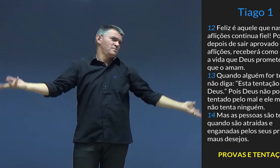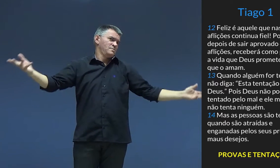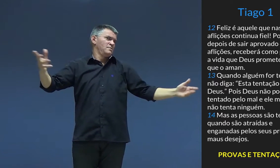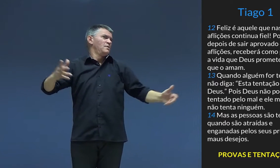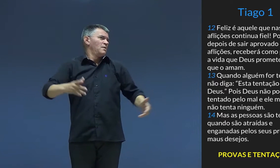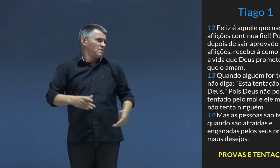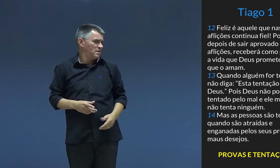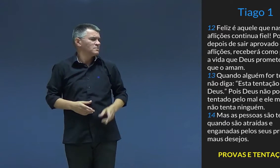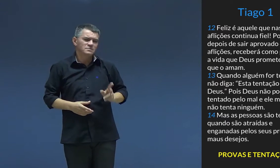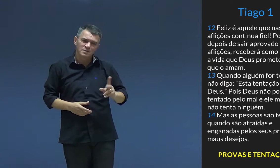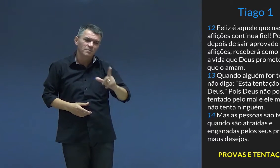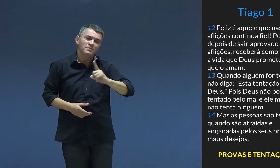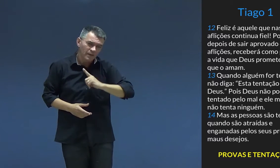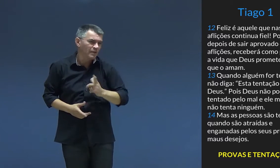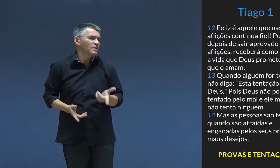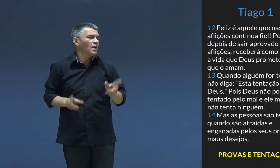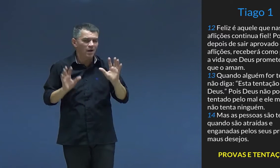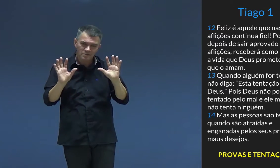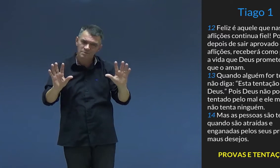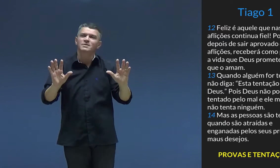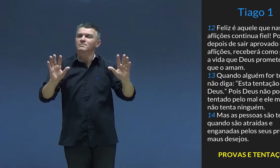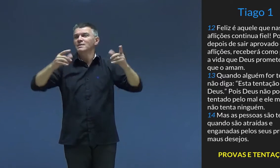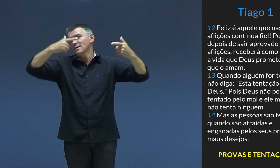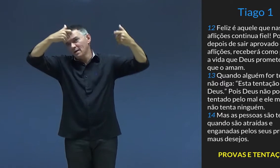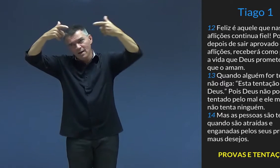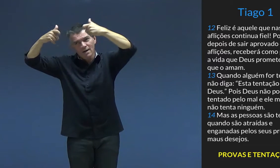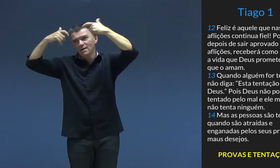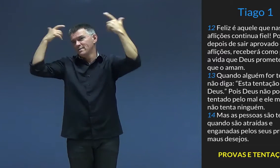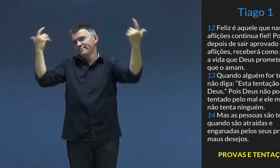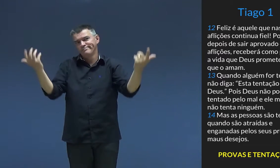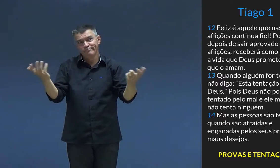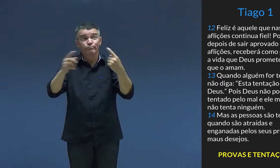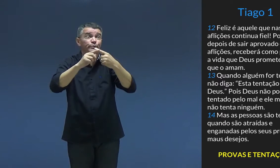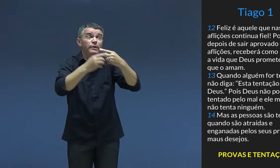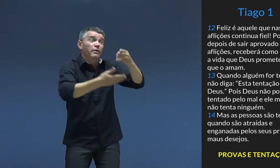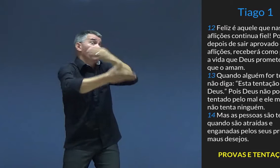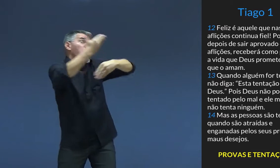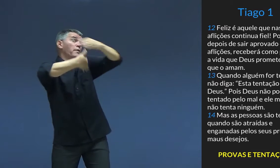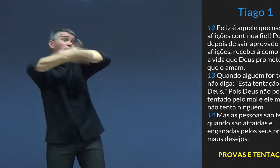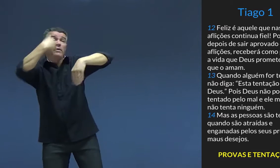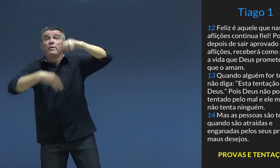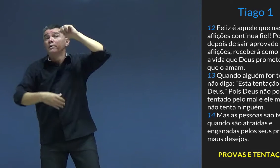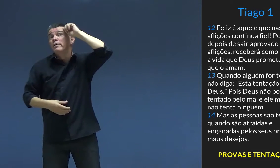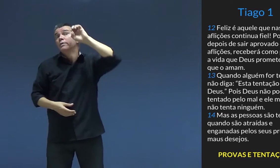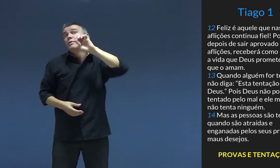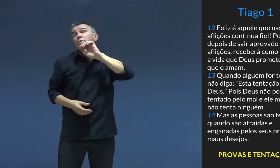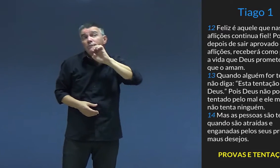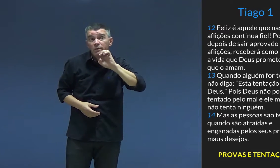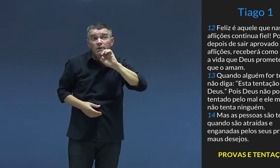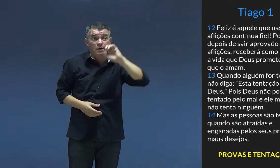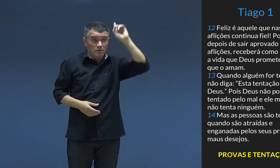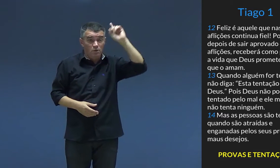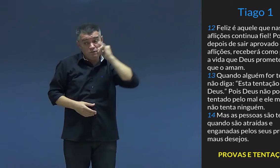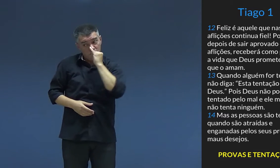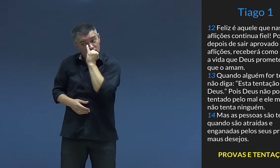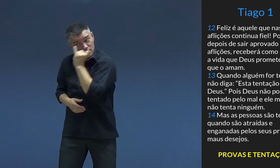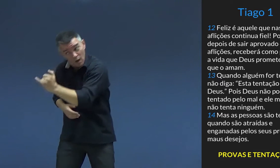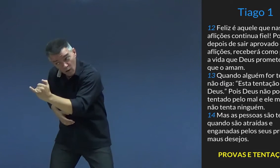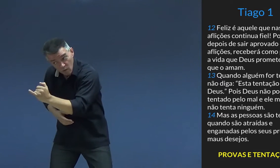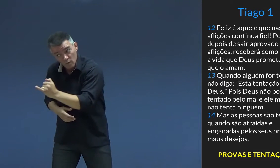Então, gente, isso sempre vai acontecer. É assim, é uma guerra espiritual, né? Começou lá com Adão e Eva, que